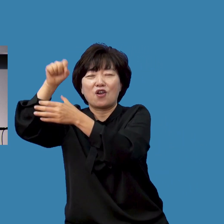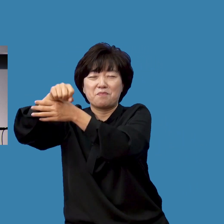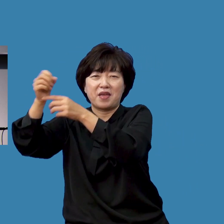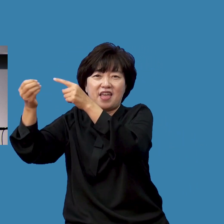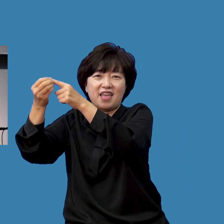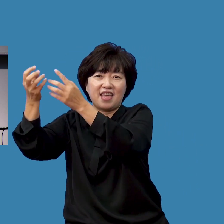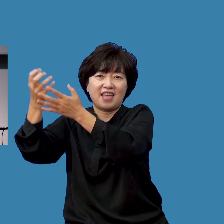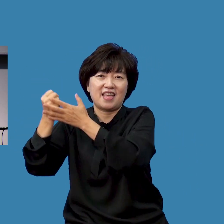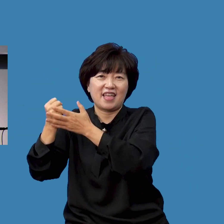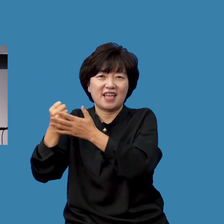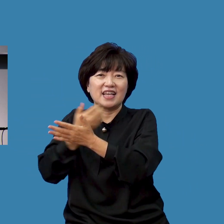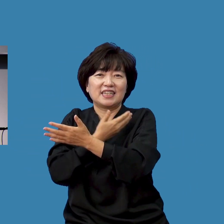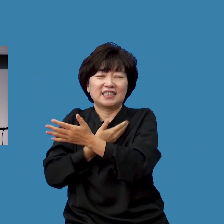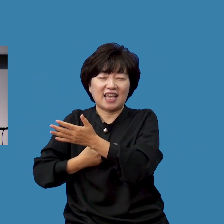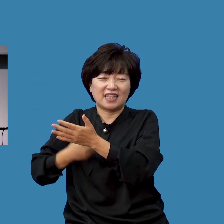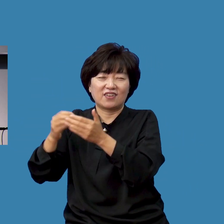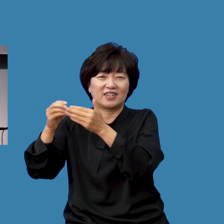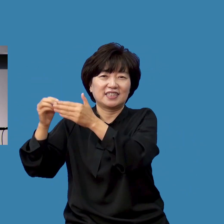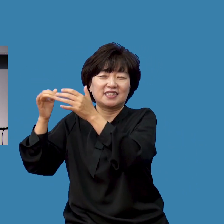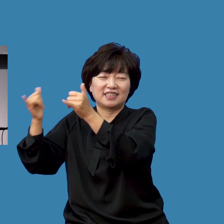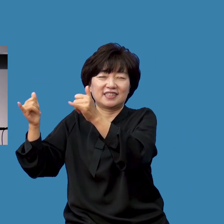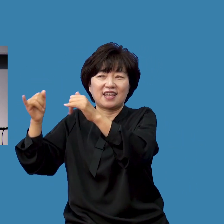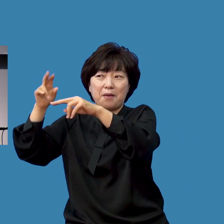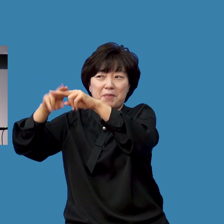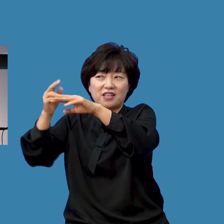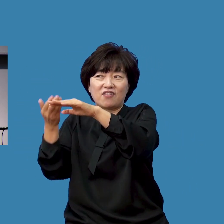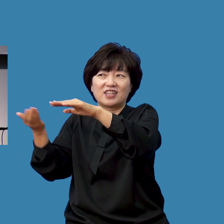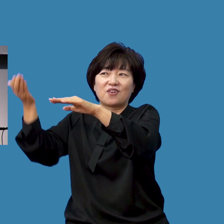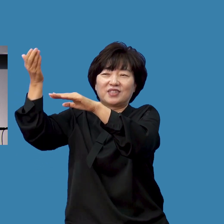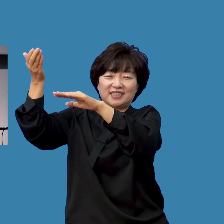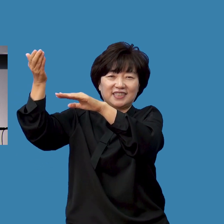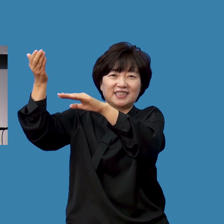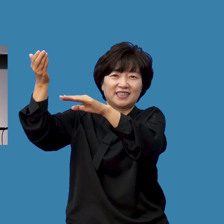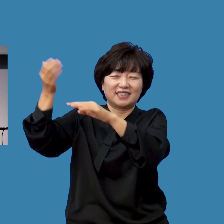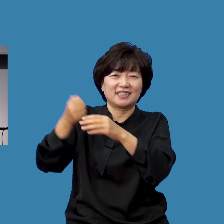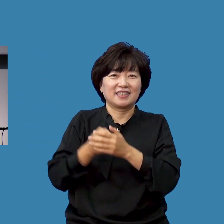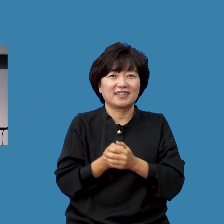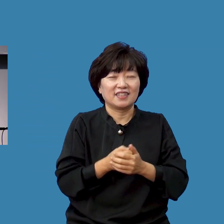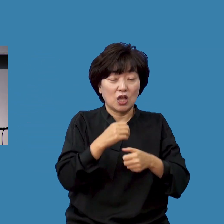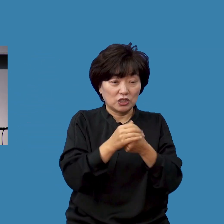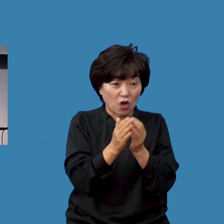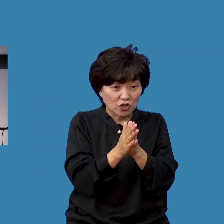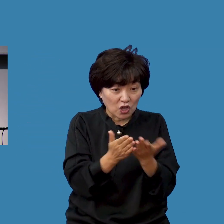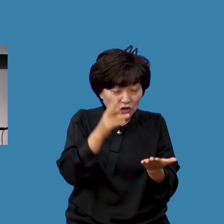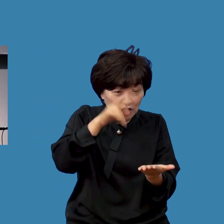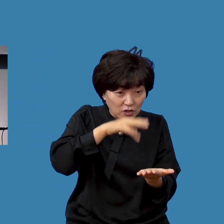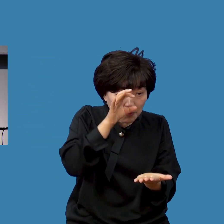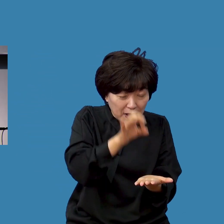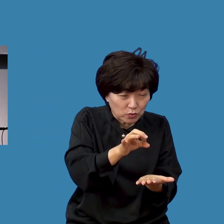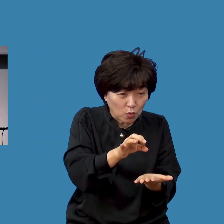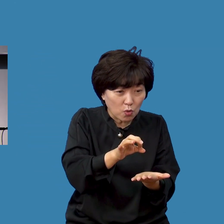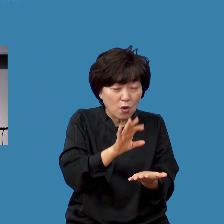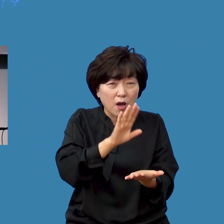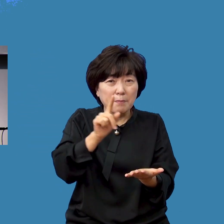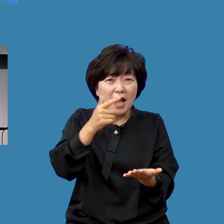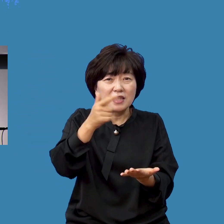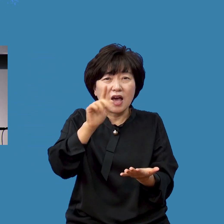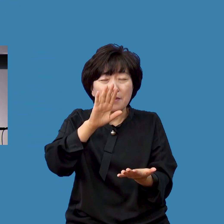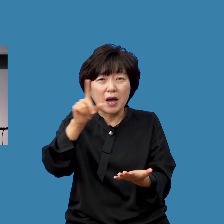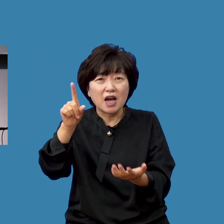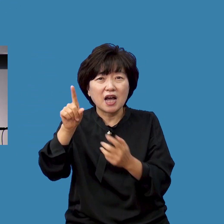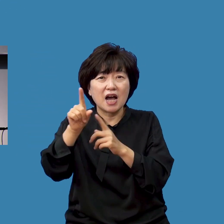거두더라는 거야. 사도와 리더의 반열에 서게 되는. 성경 어디를 찾아봐도 여러분,